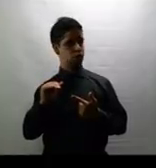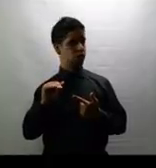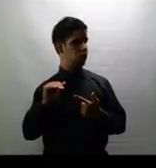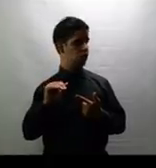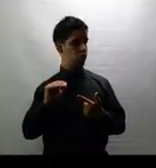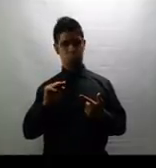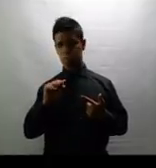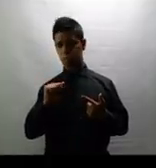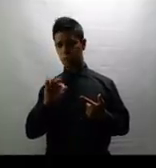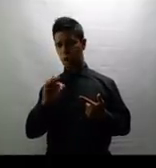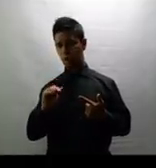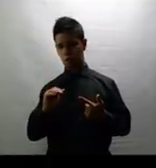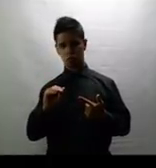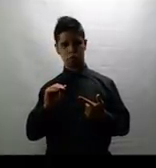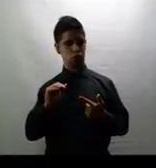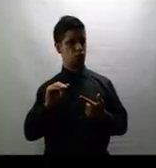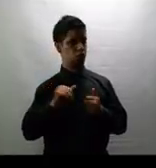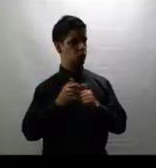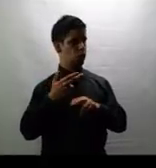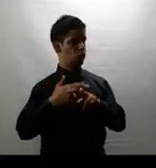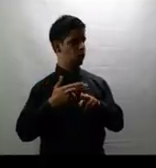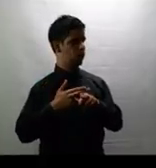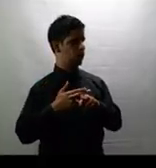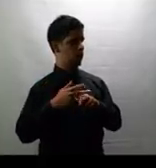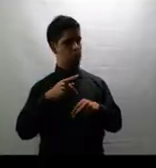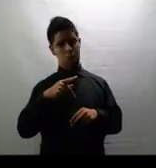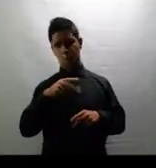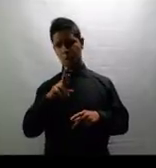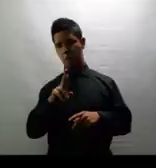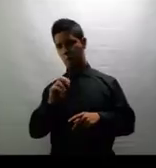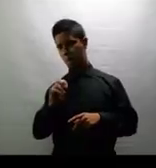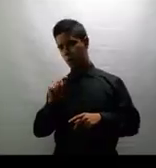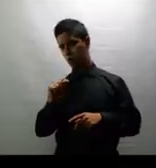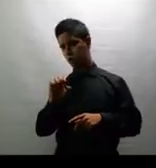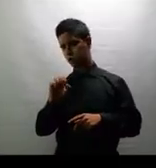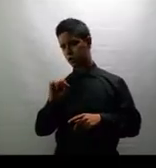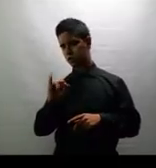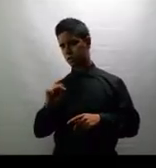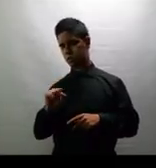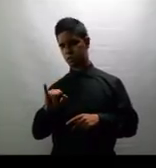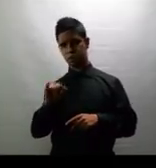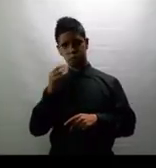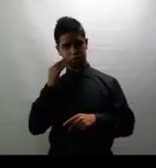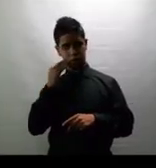cuando te ponen una pierna